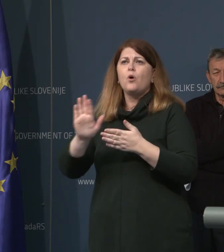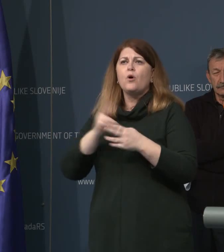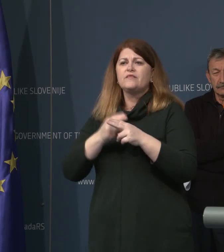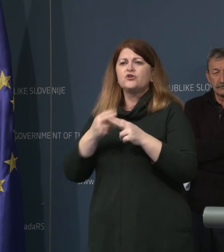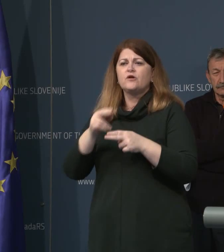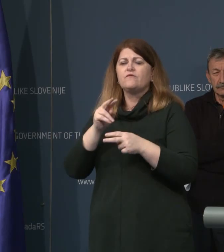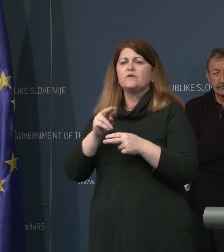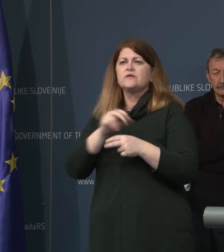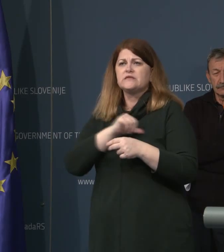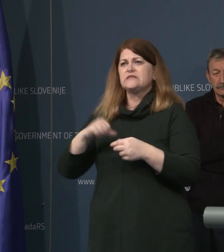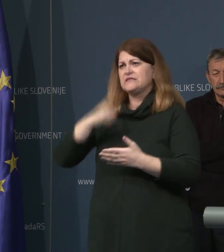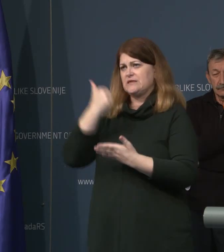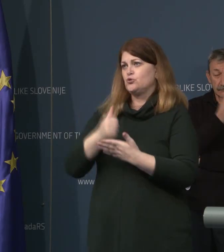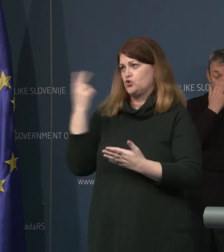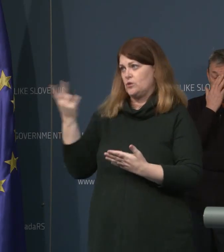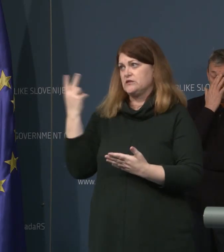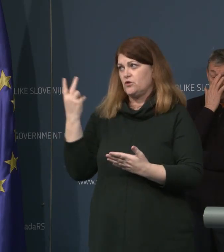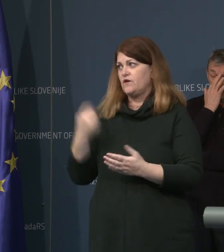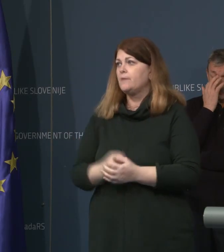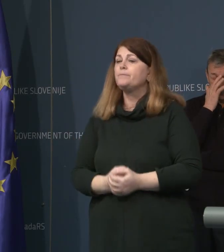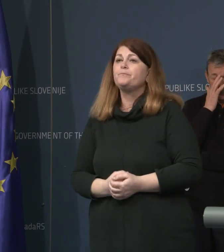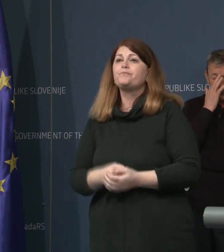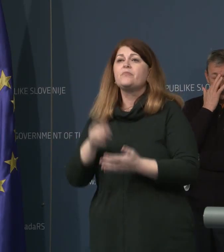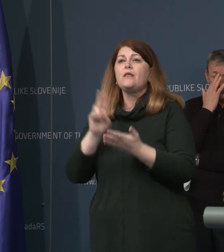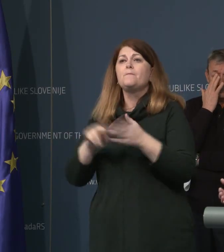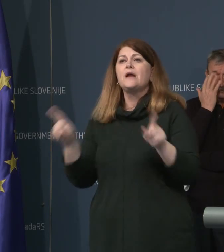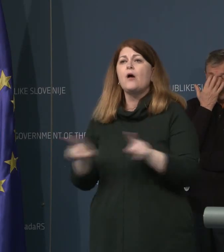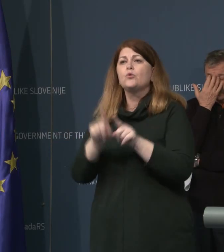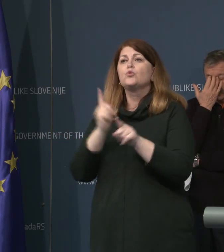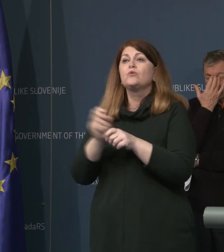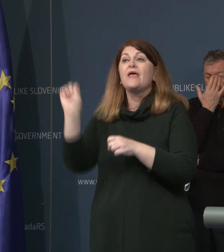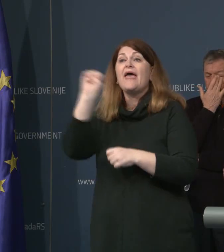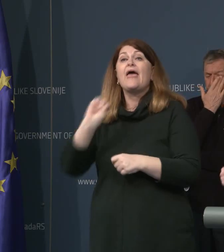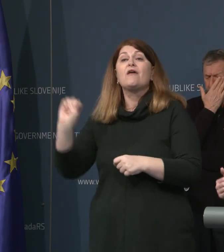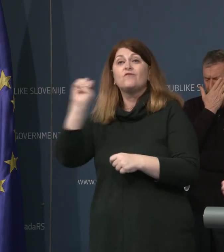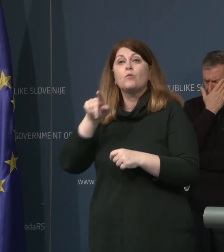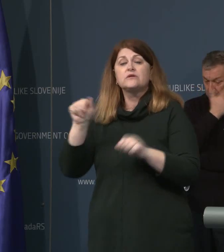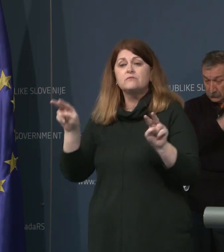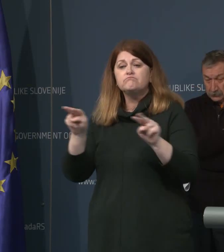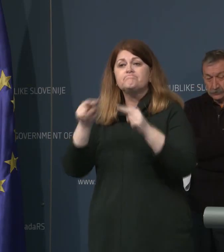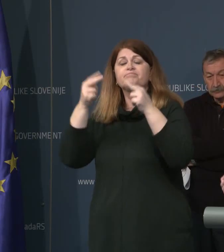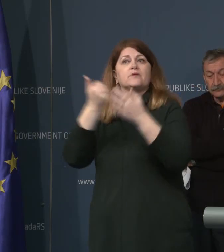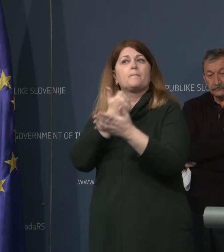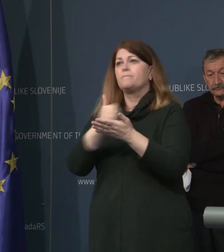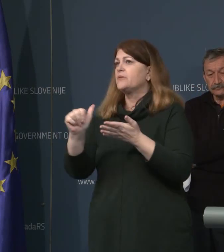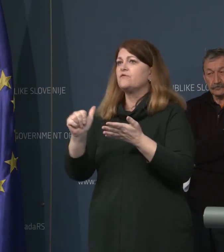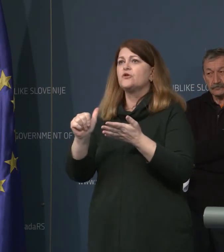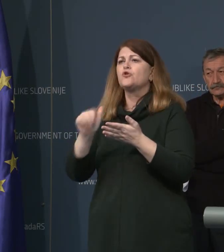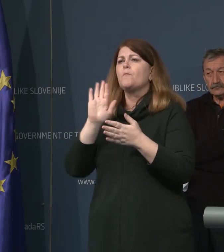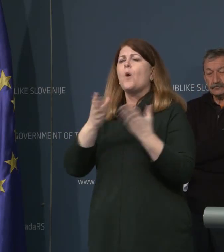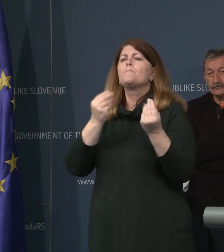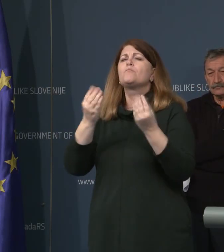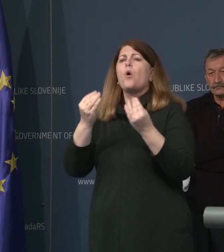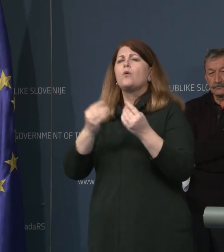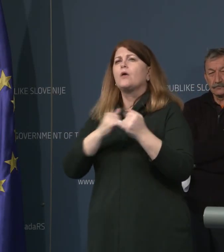državi samostojne Slovenije. Prav tako tudi Evropa se s tem sooča praktično prvič po